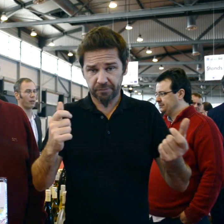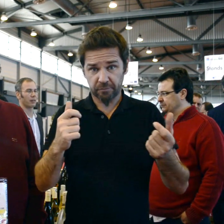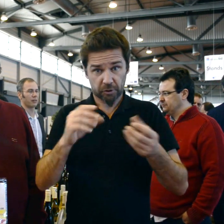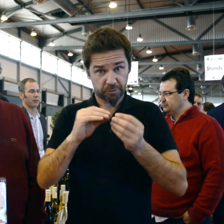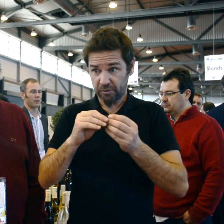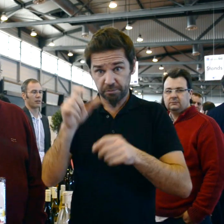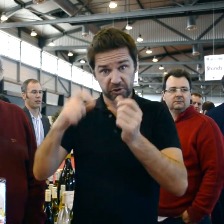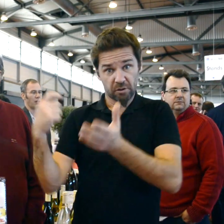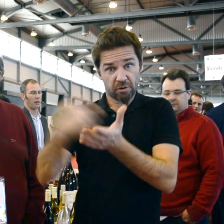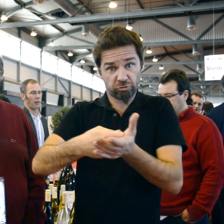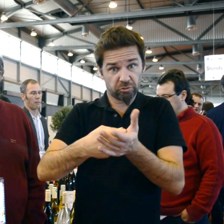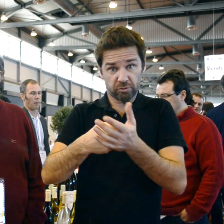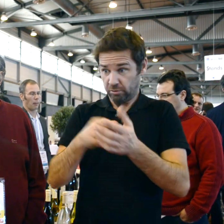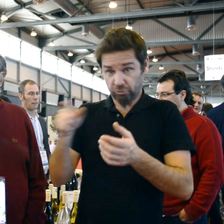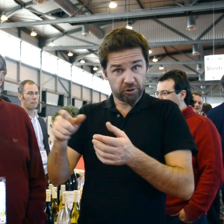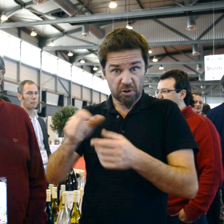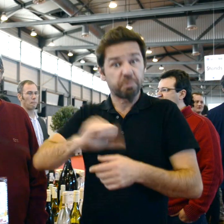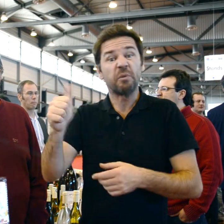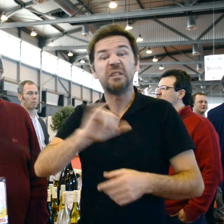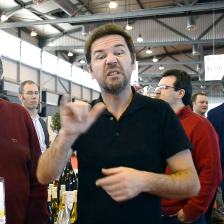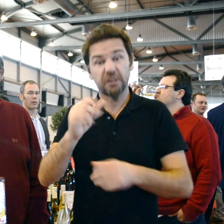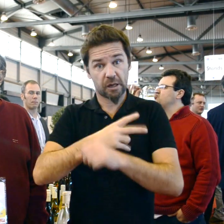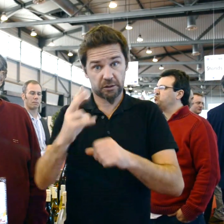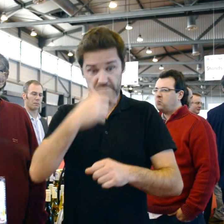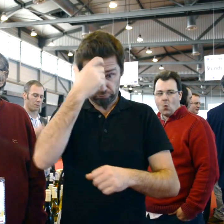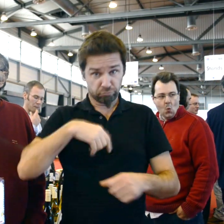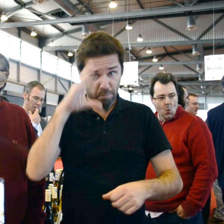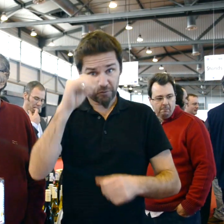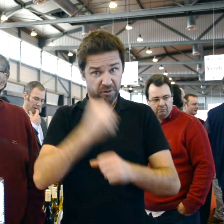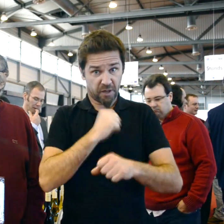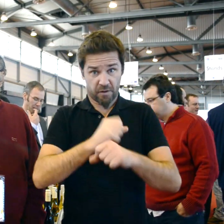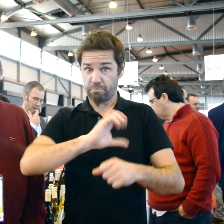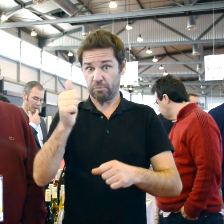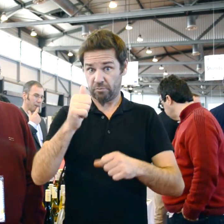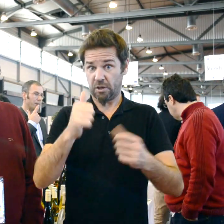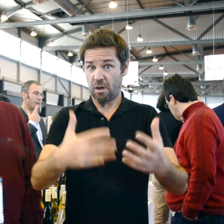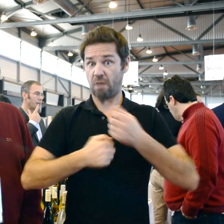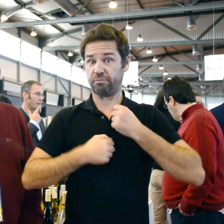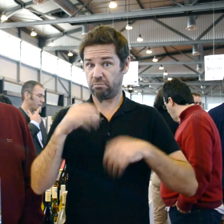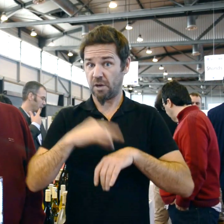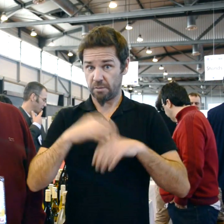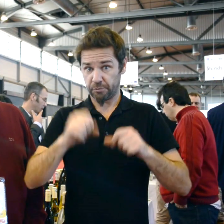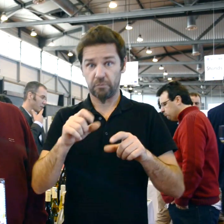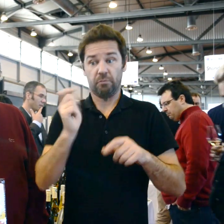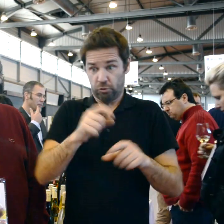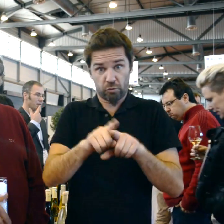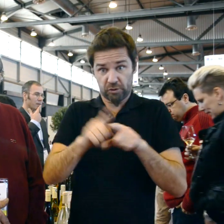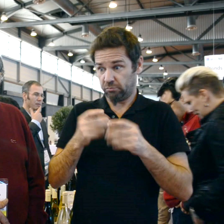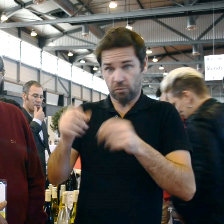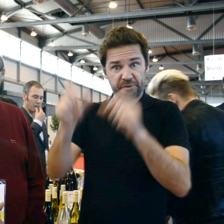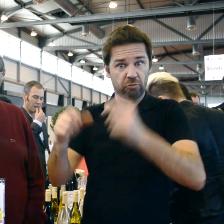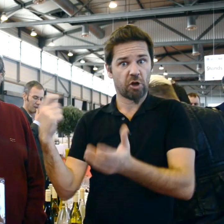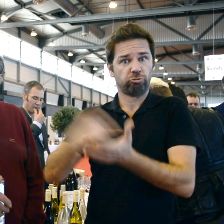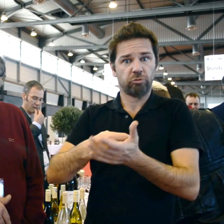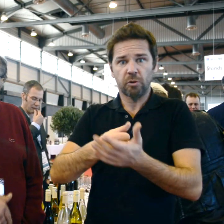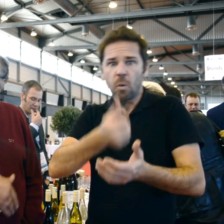c'est le viticulteur qui est en première ligne et qui est sensibilisé à ces problèmes-là. Maintenant, pour le consommateur aussi, c'est quand même rassurant de